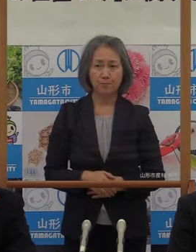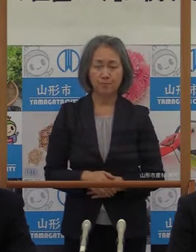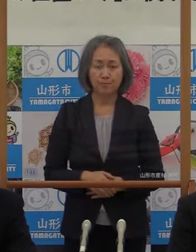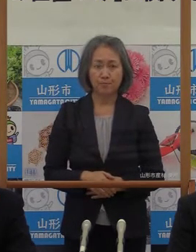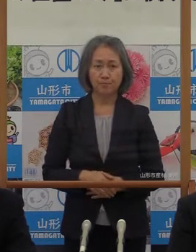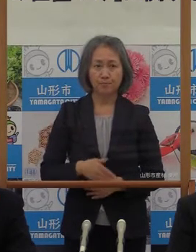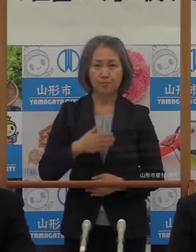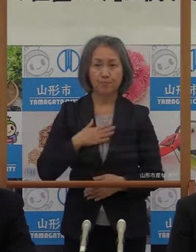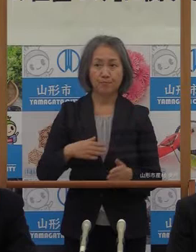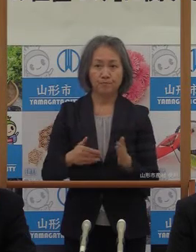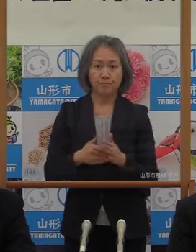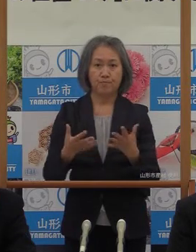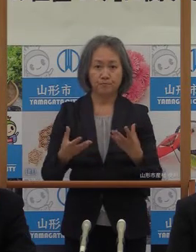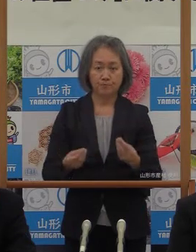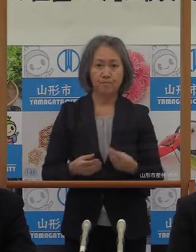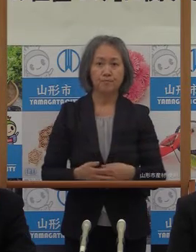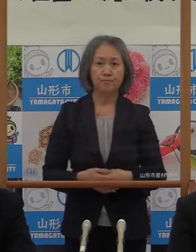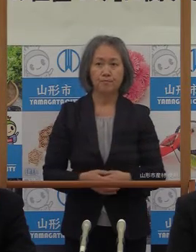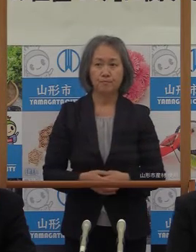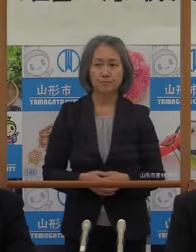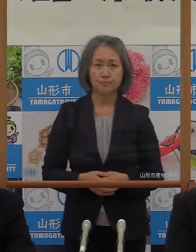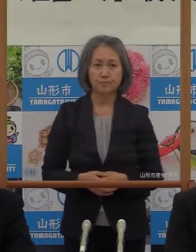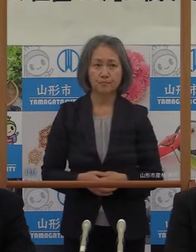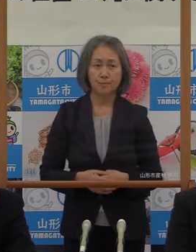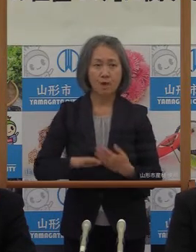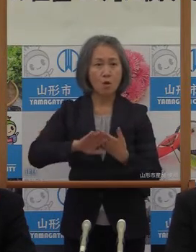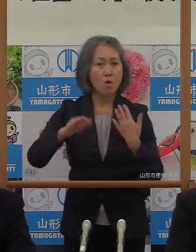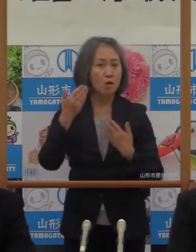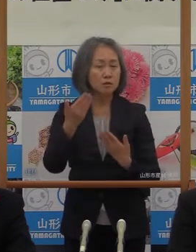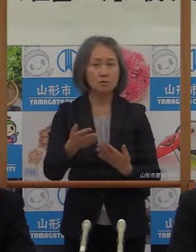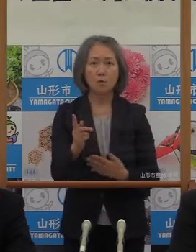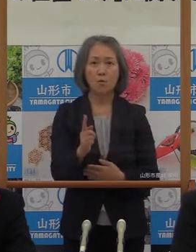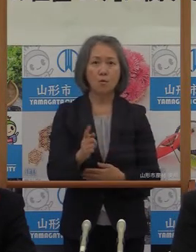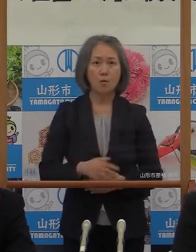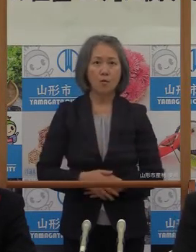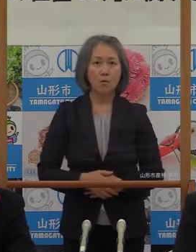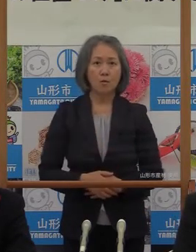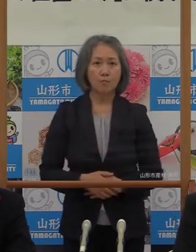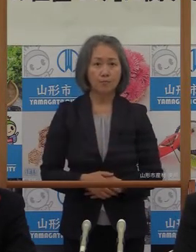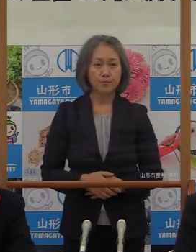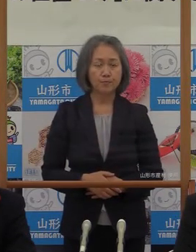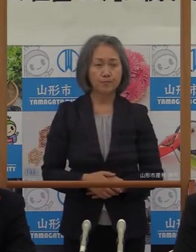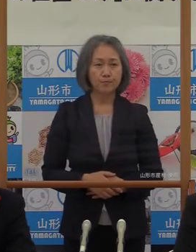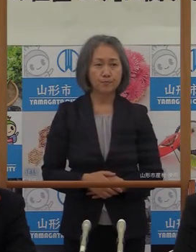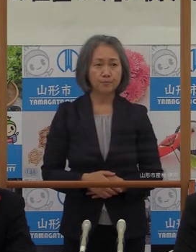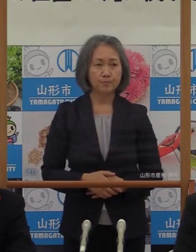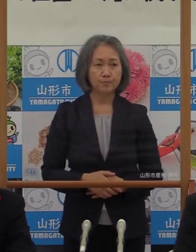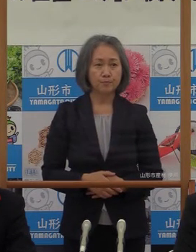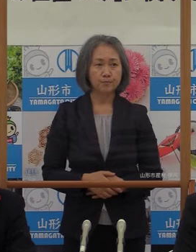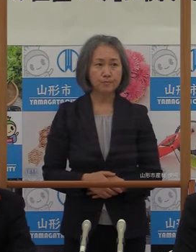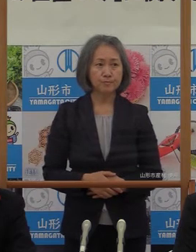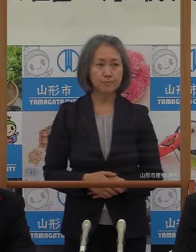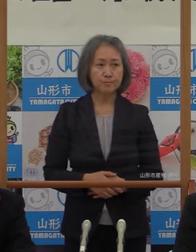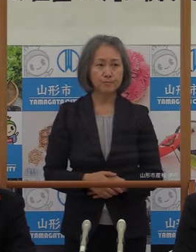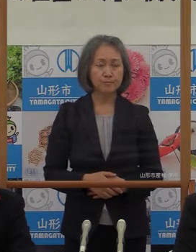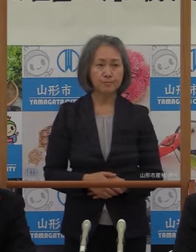ありがとうございました。 はい、それでは他にご質問、読売新聞さんお願いいたします。